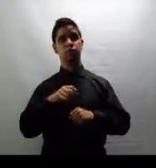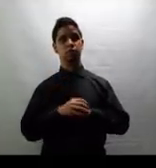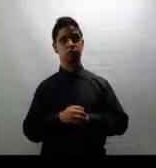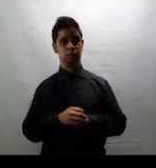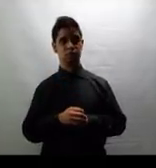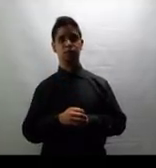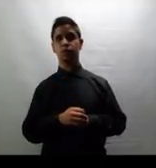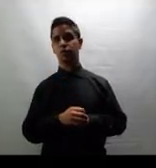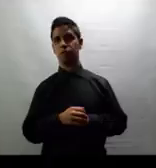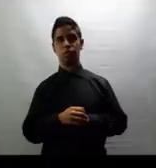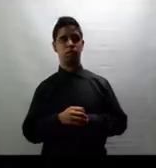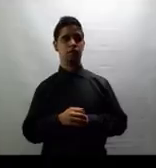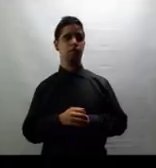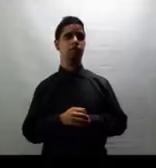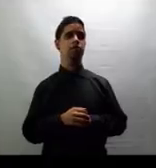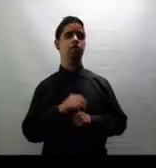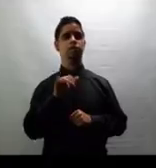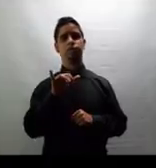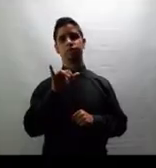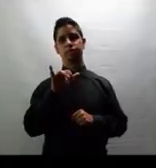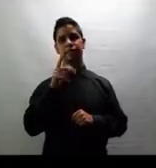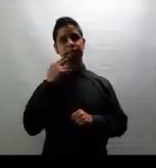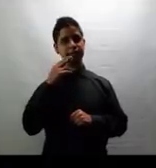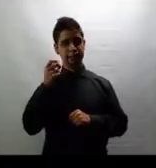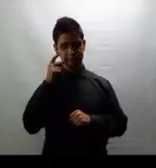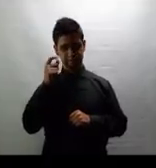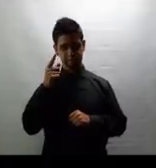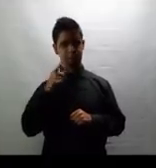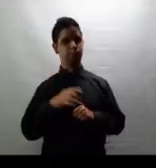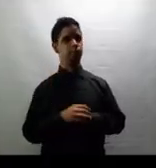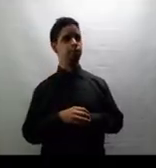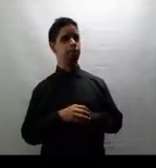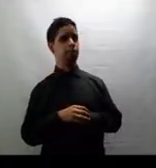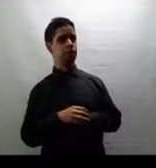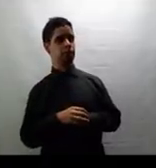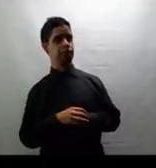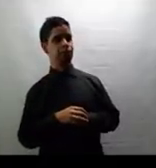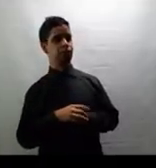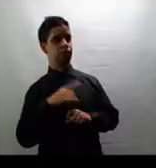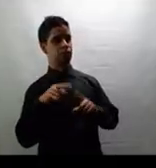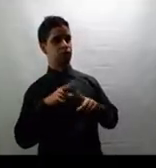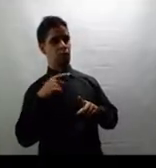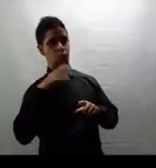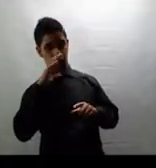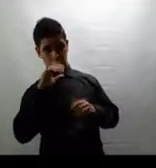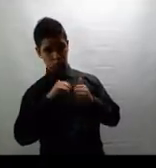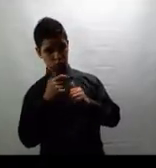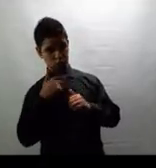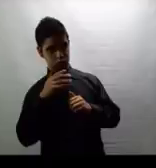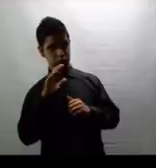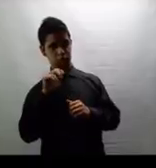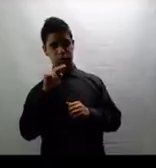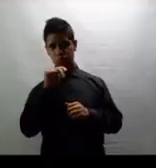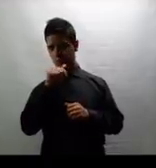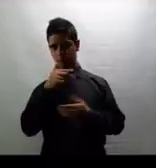igual que cuando estabas buscando cómo contratar al